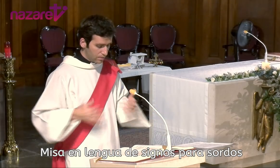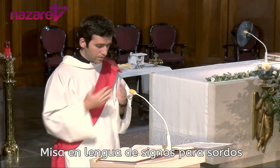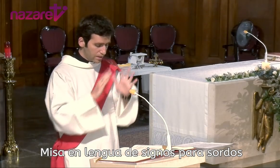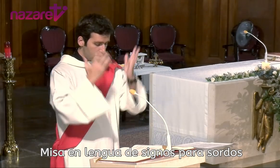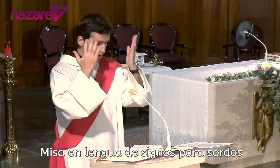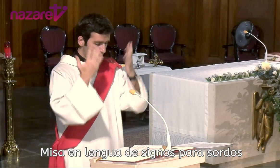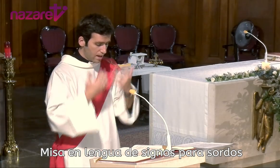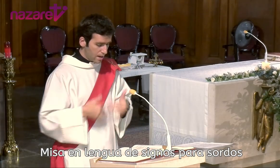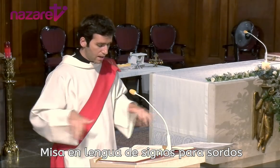aleluya,